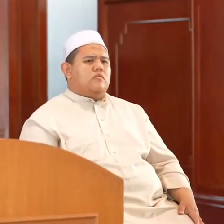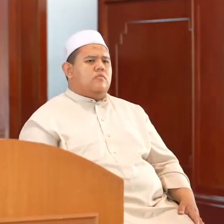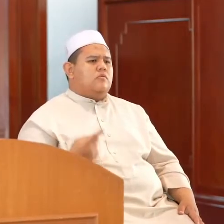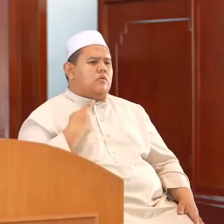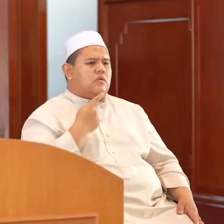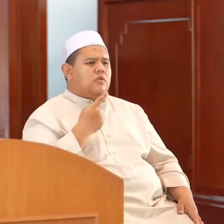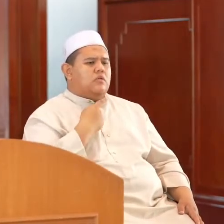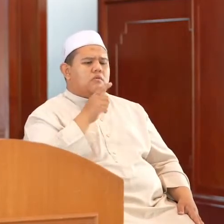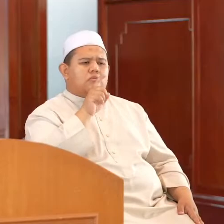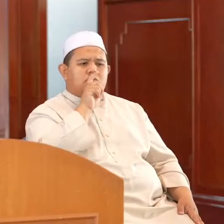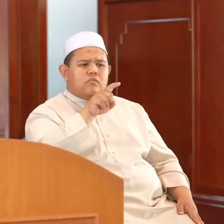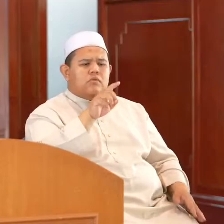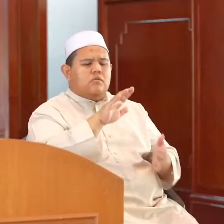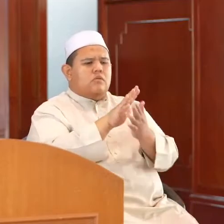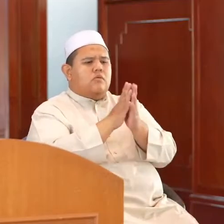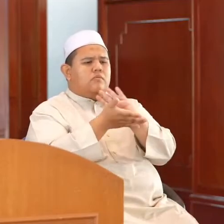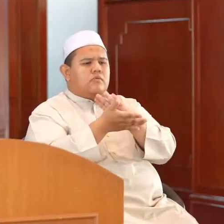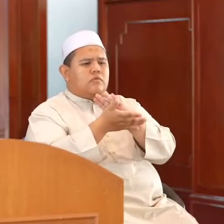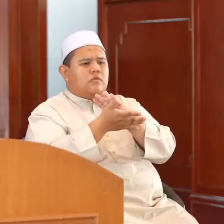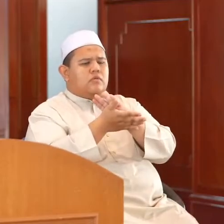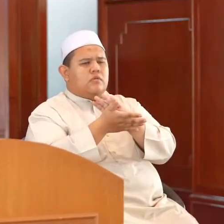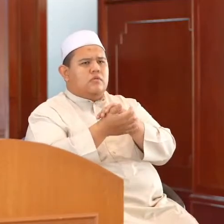kita disuruh menjadi doa.